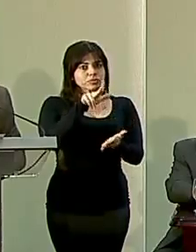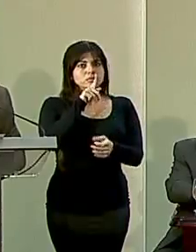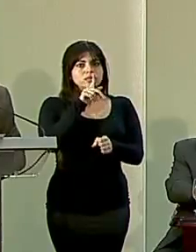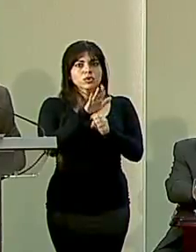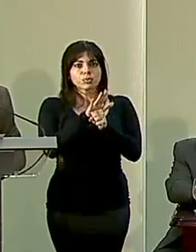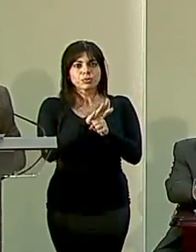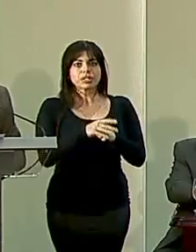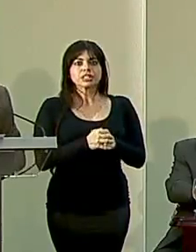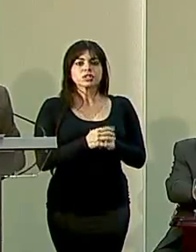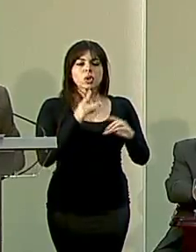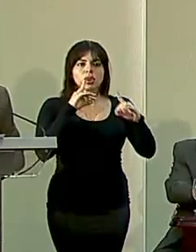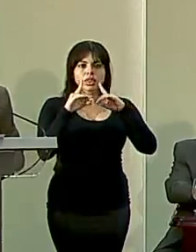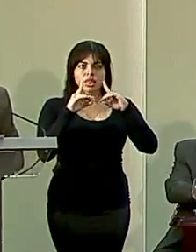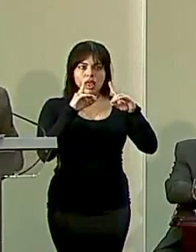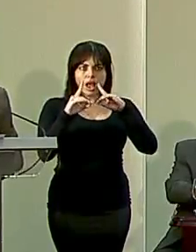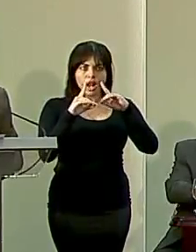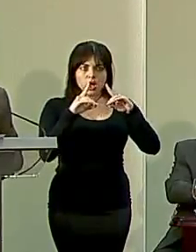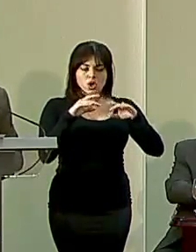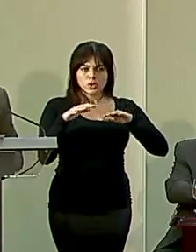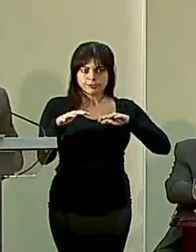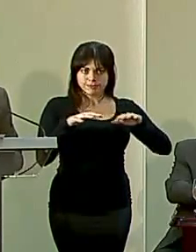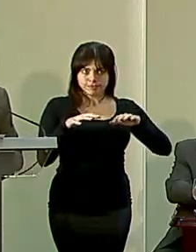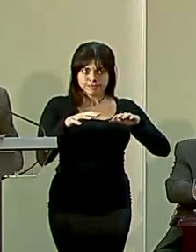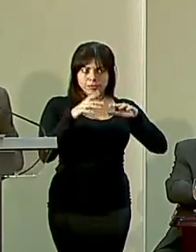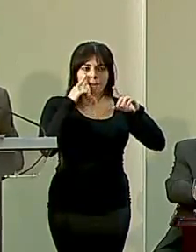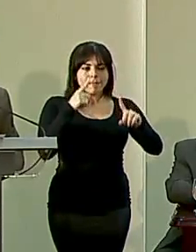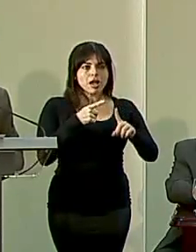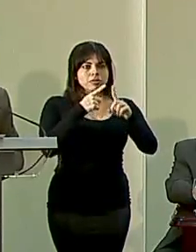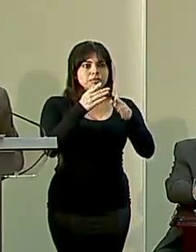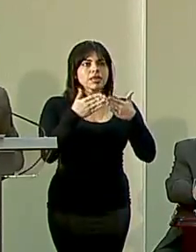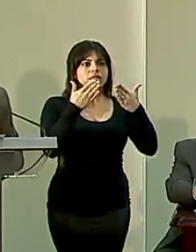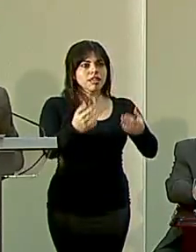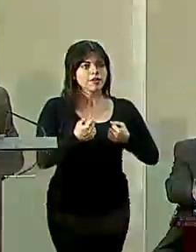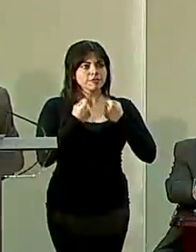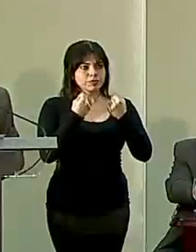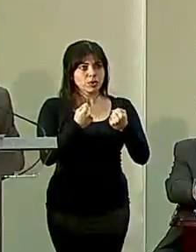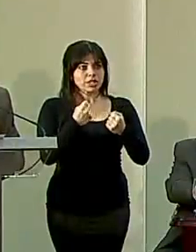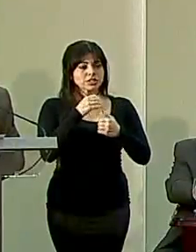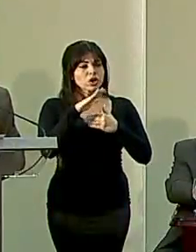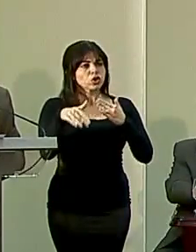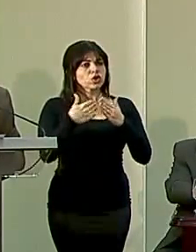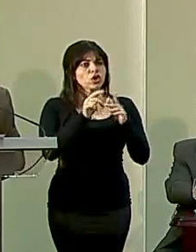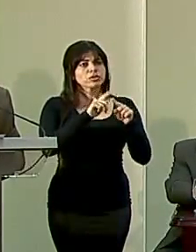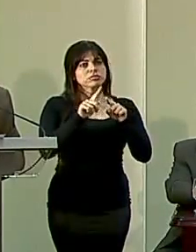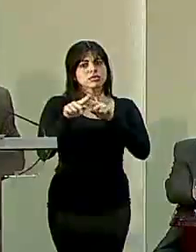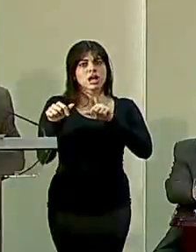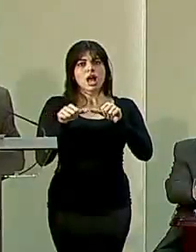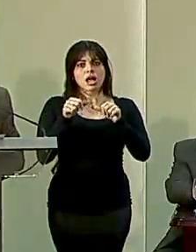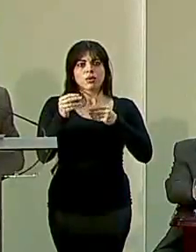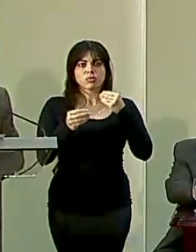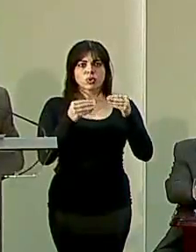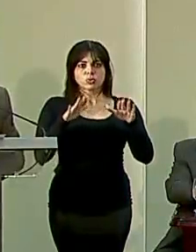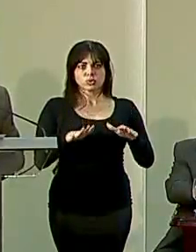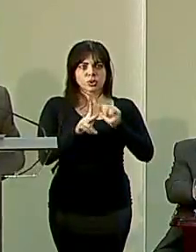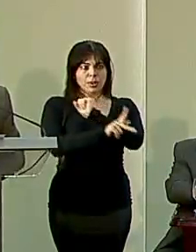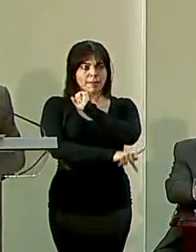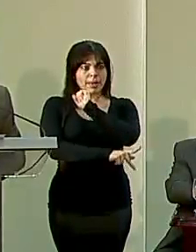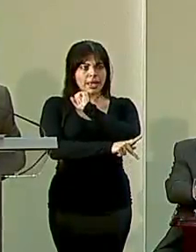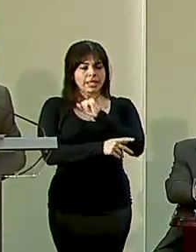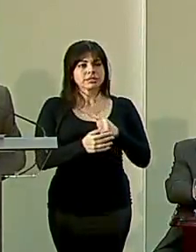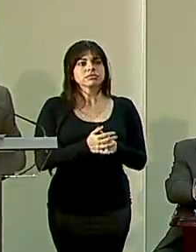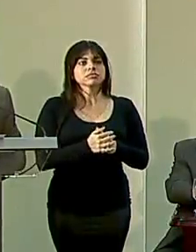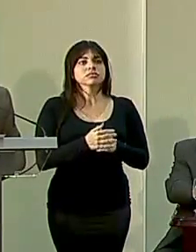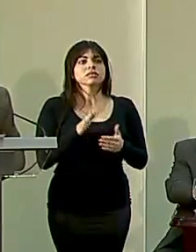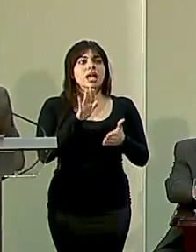su compromiso de diálogo y acciones para fortalecer a todos los sectores productivos del país.